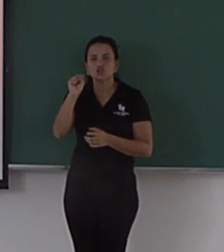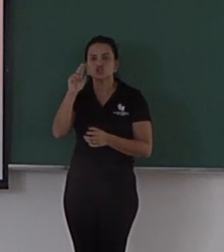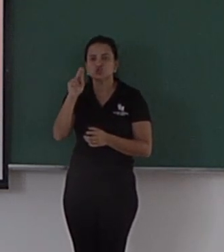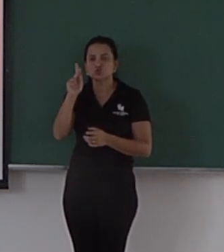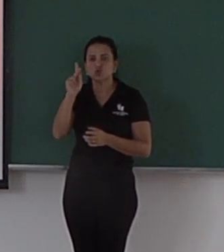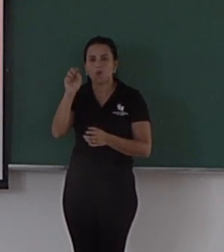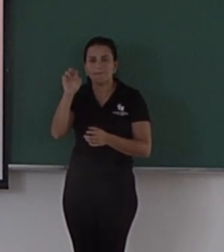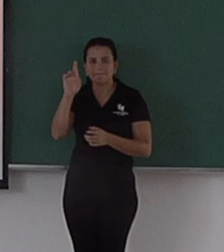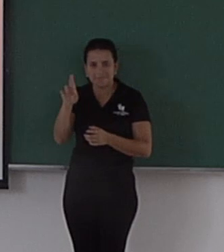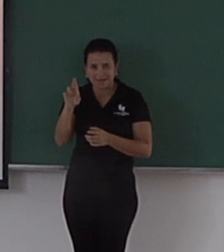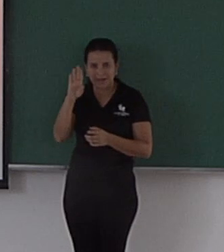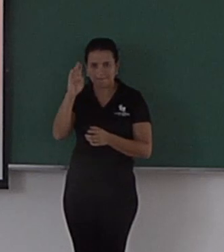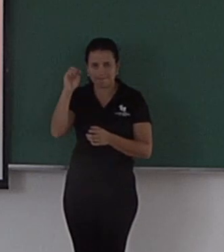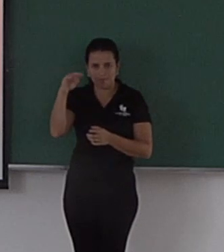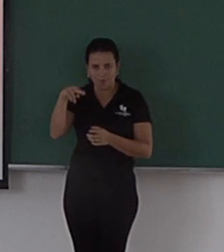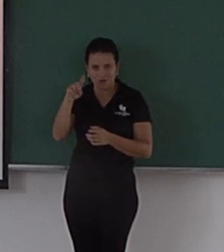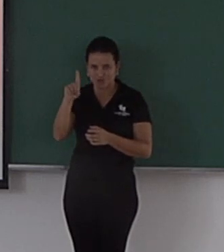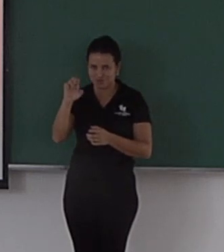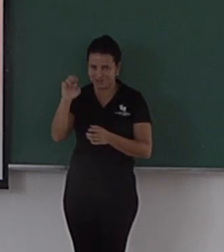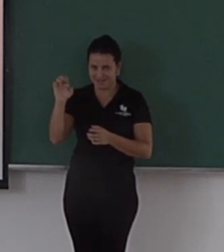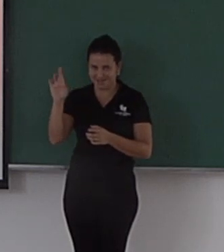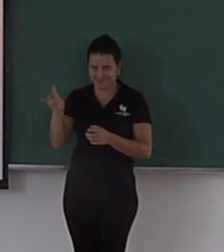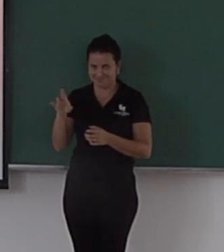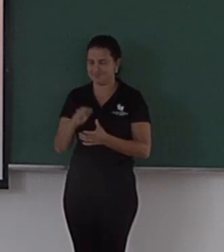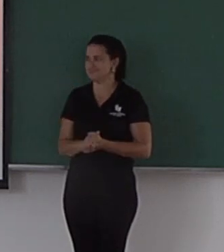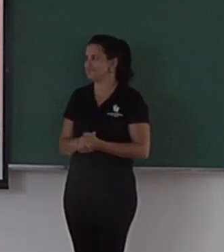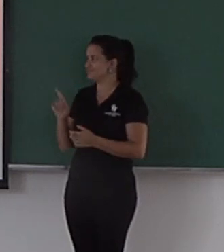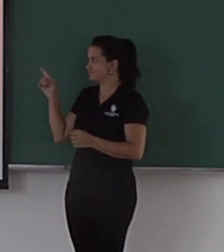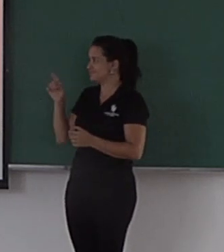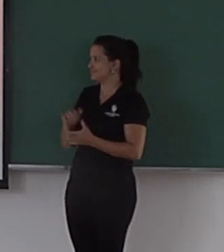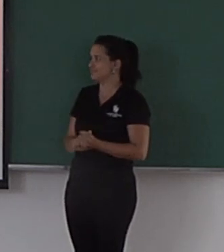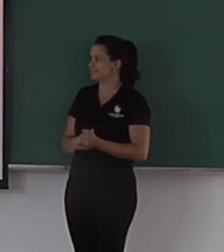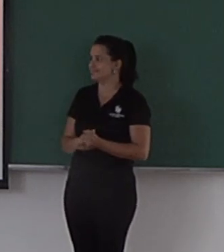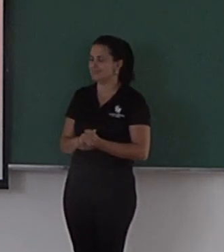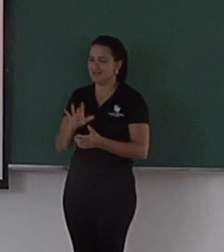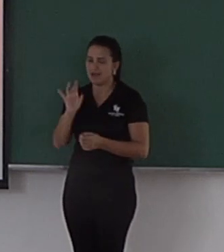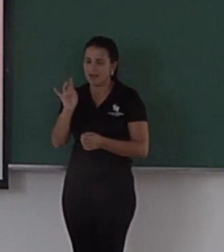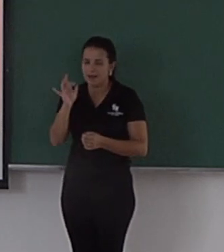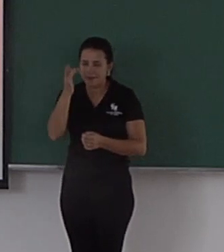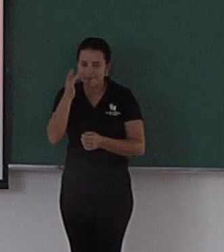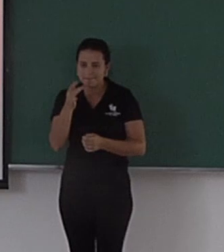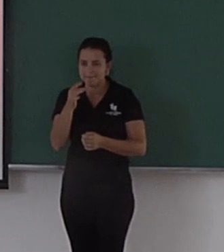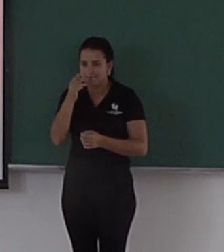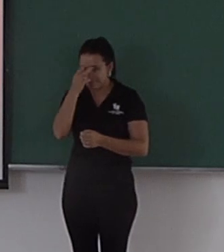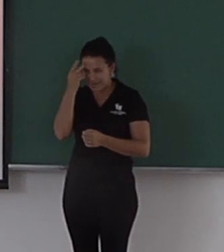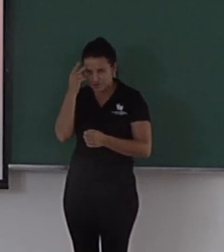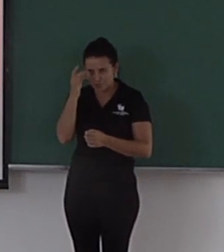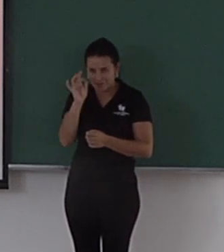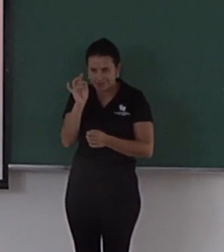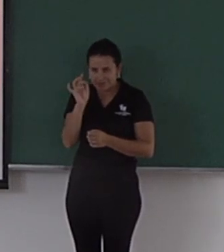Assim, a história se repete, né? Sempre, só muda a pessoa que chega lá. O cara tenta desobstruir